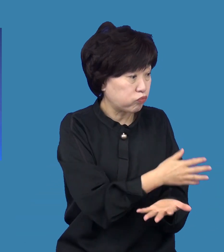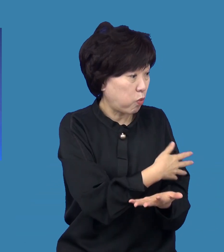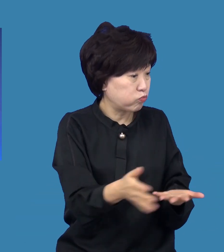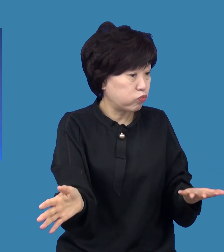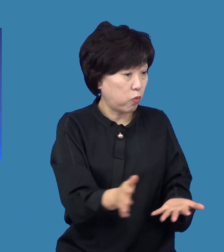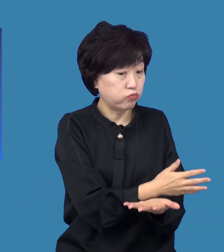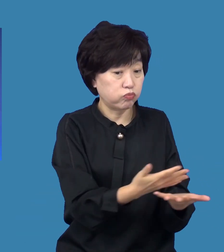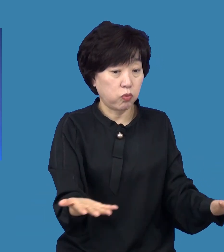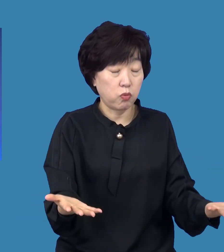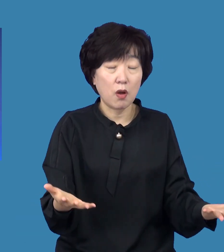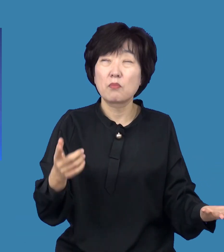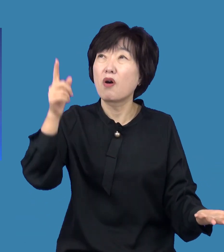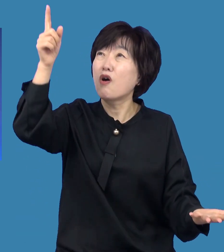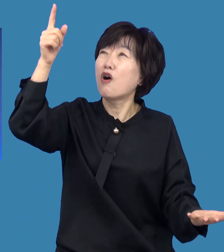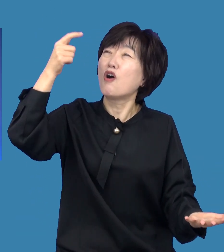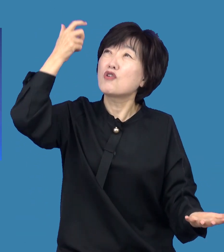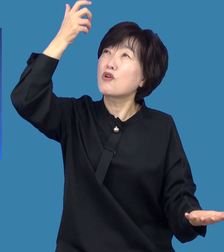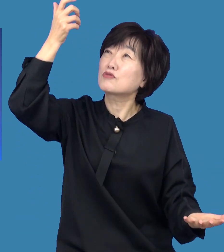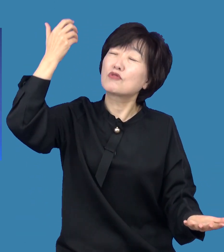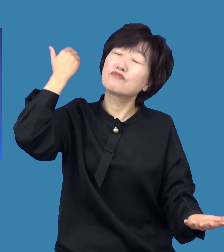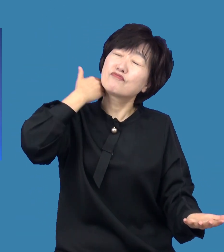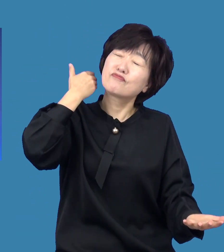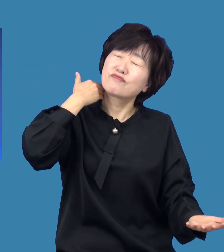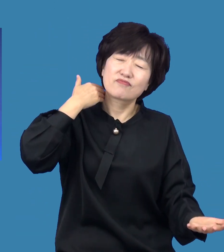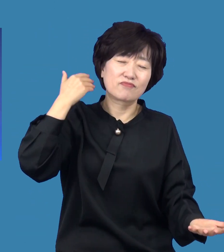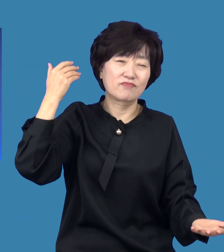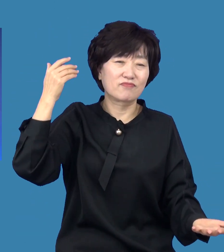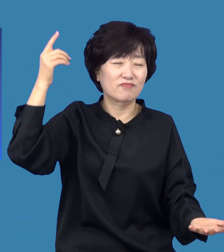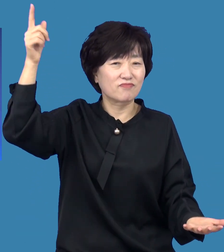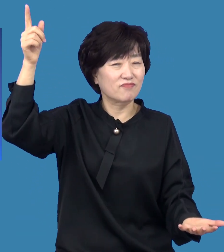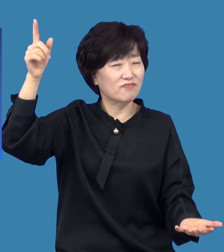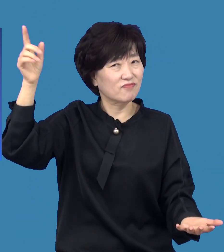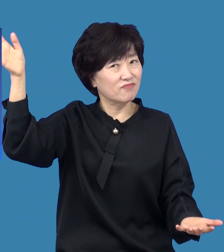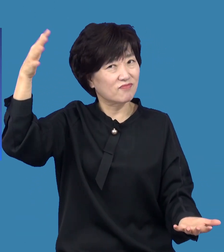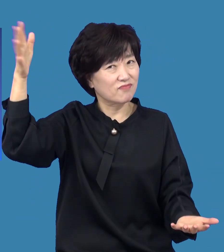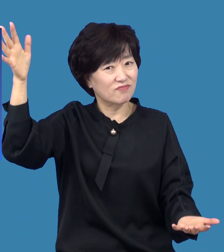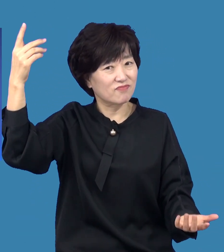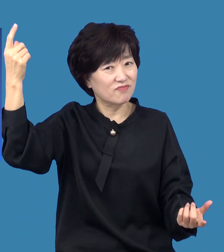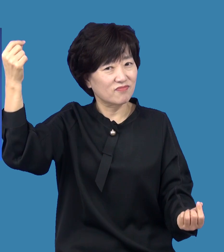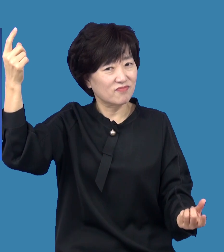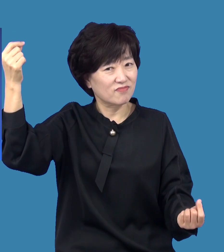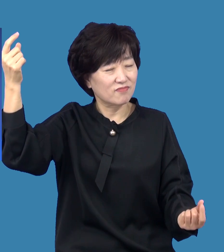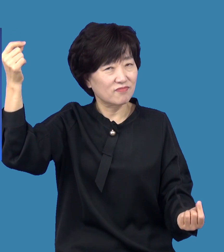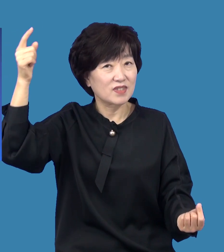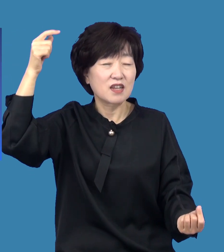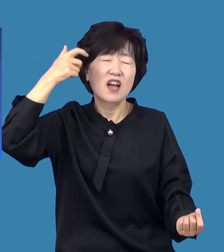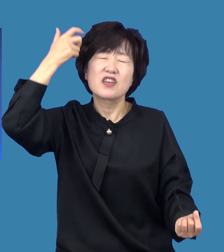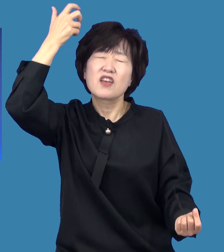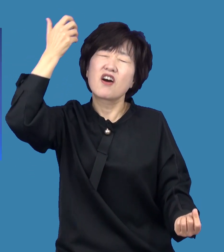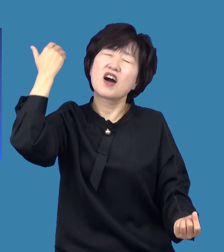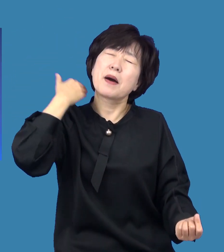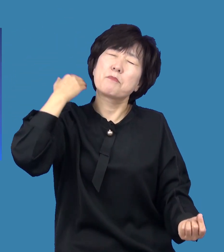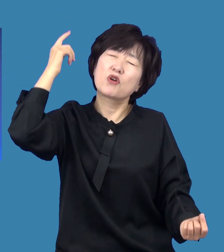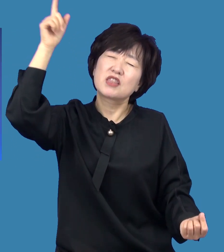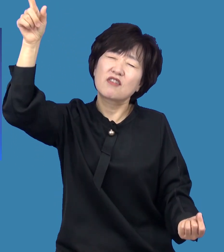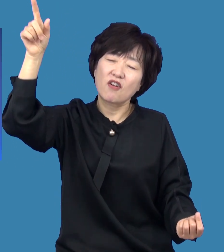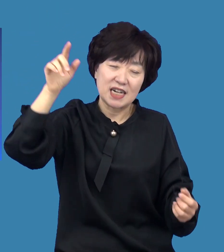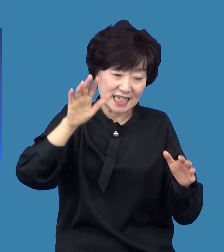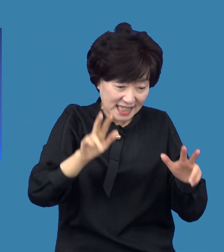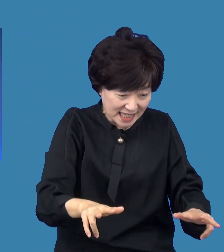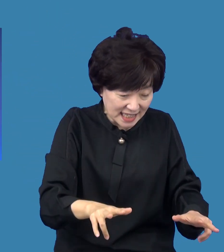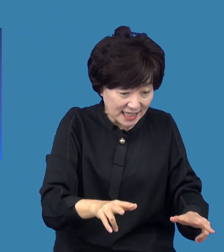했어요. 자, 그렇다면 사랑이라는 보이지 않는 영적인 객체가 진짜가 되게 하는 실체는 뭡니까? 그게 바로 돈이라는 거예요.